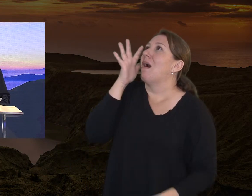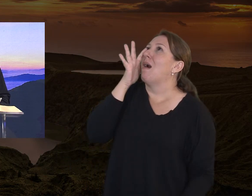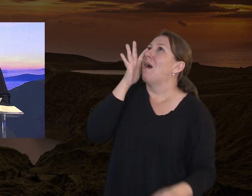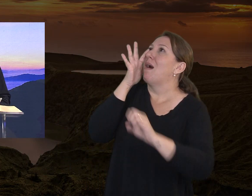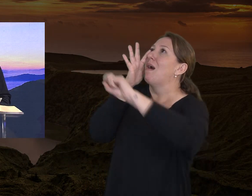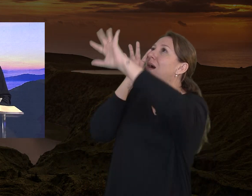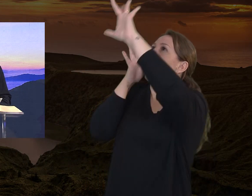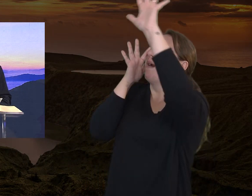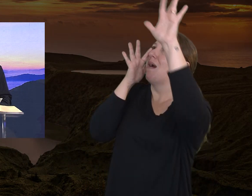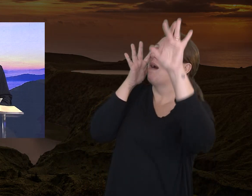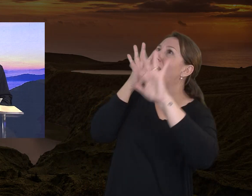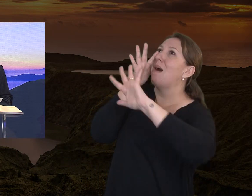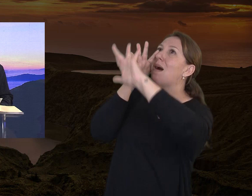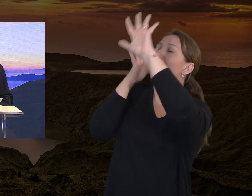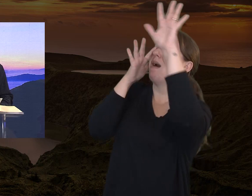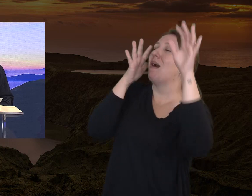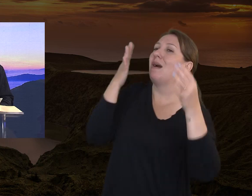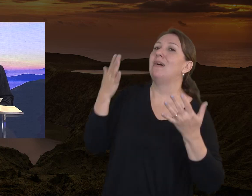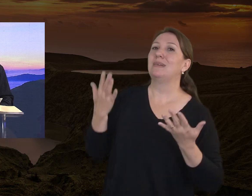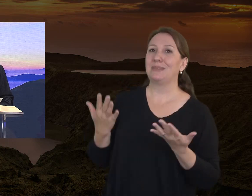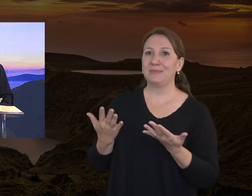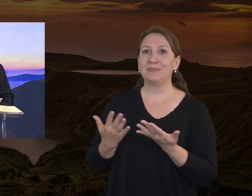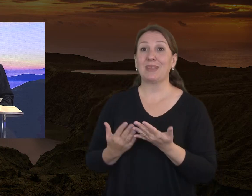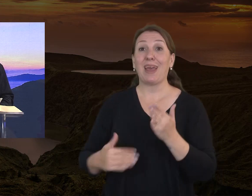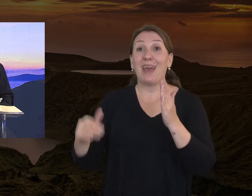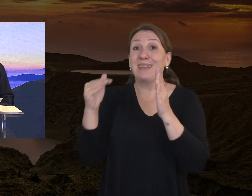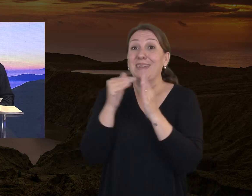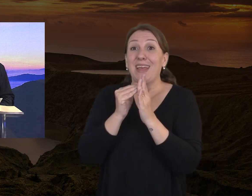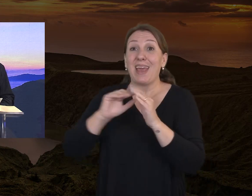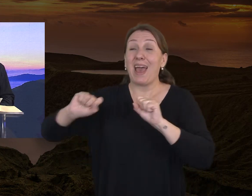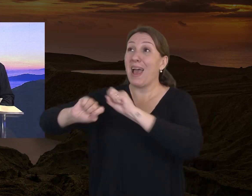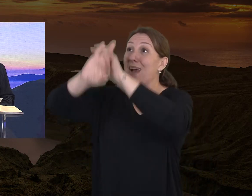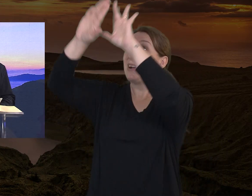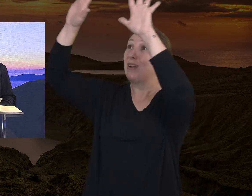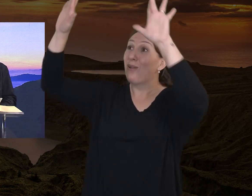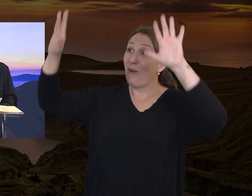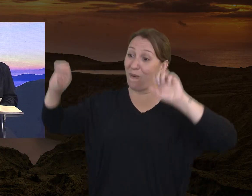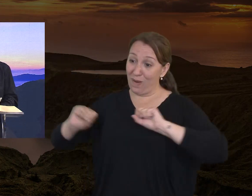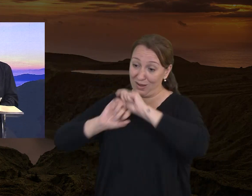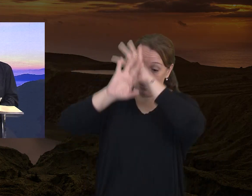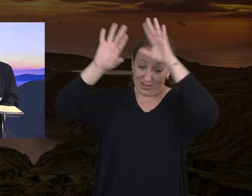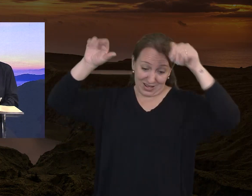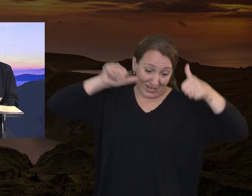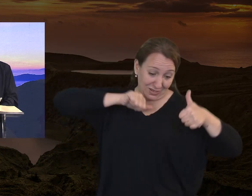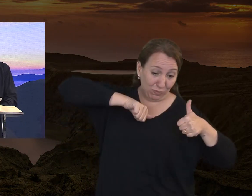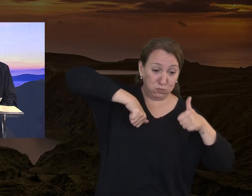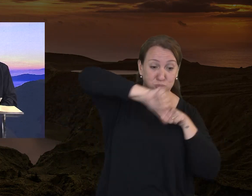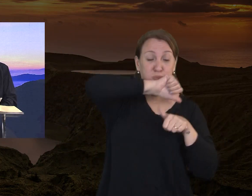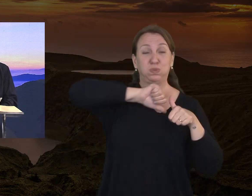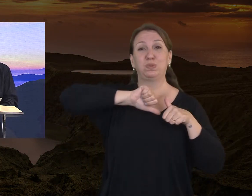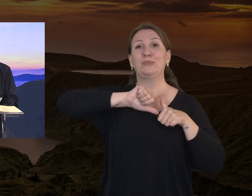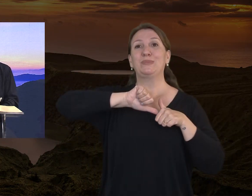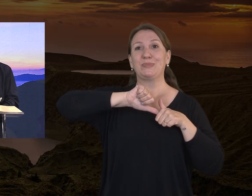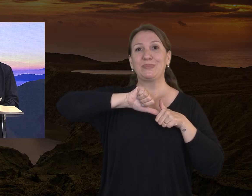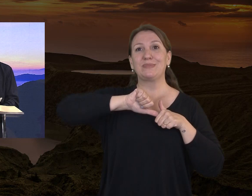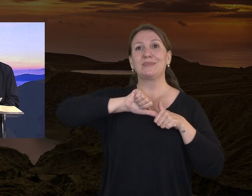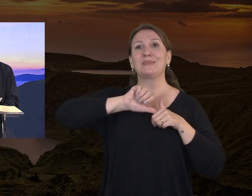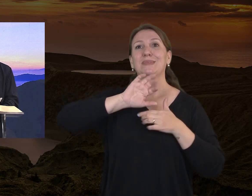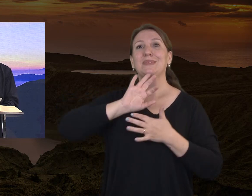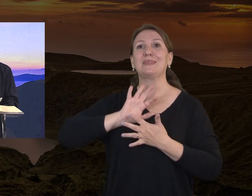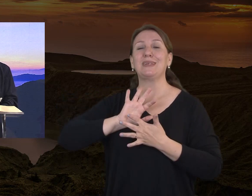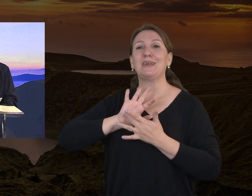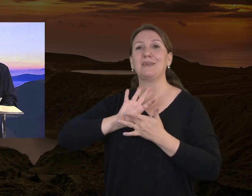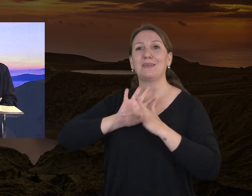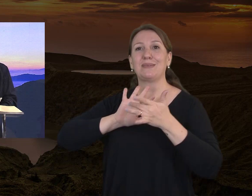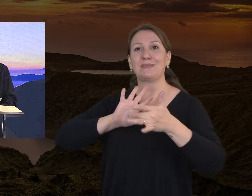glória do Senhor, e a glória do Senhor vai te transformar. Você vai ser mudado de dentro para fora. A natureza de